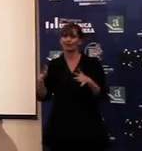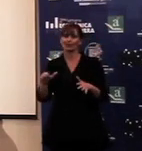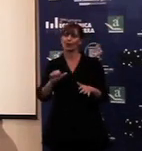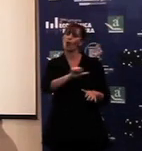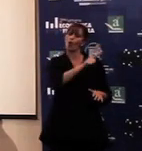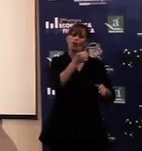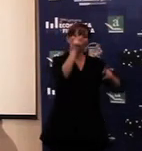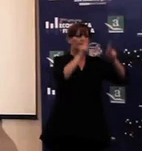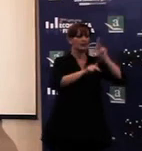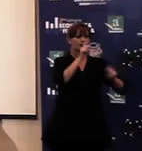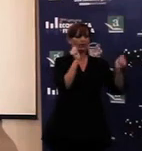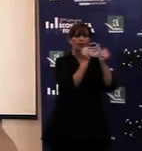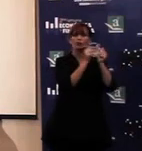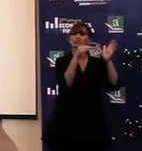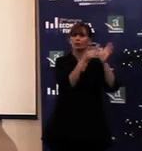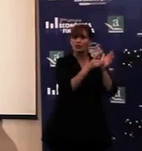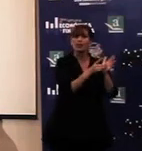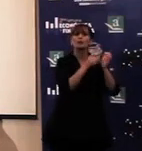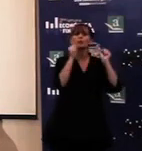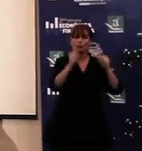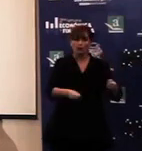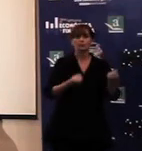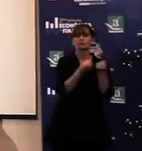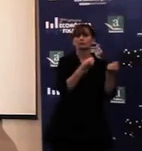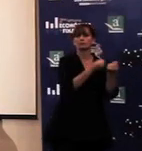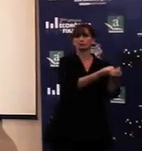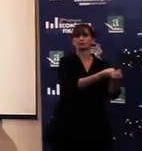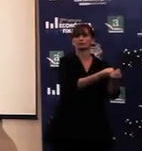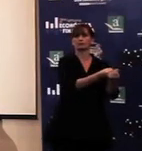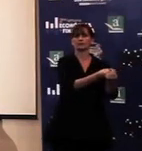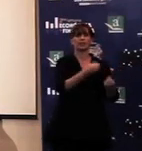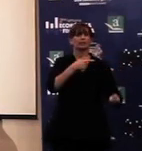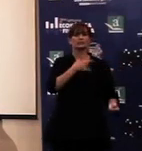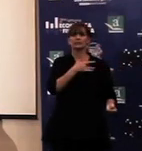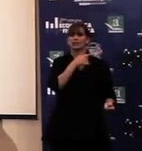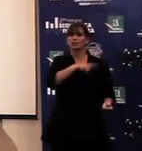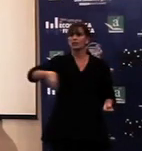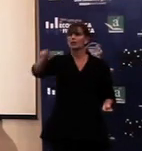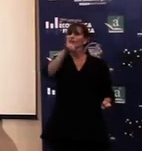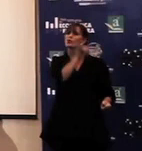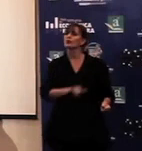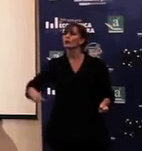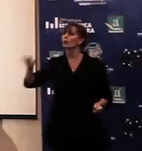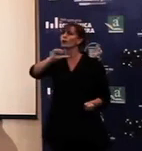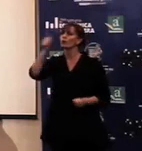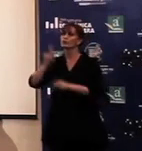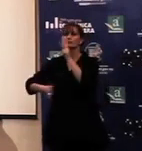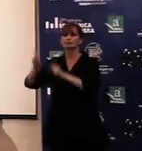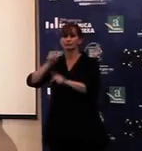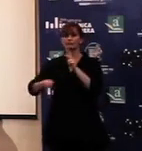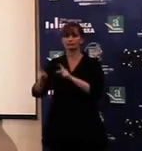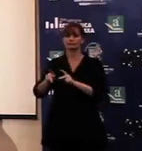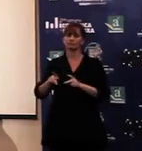que son iguales, que nuestra constitución está ahí. Y en ese sentido, organizamos en el servicio al cliente